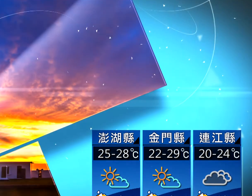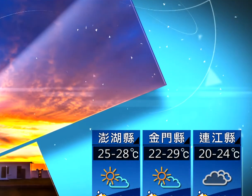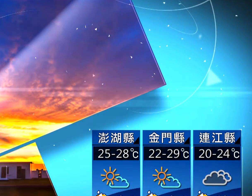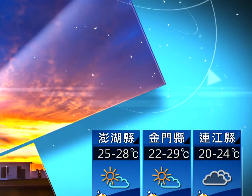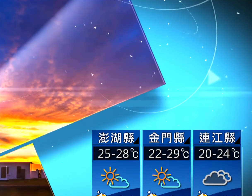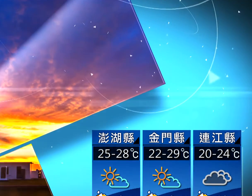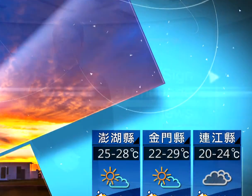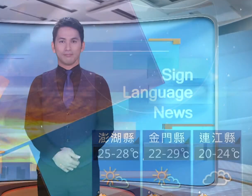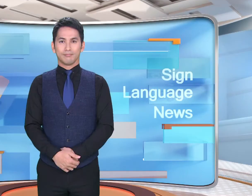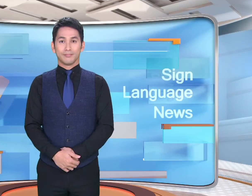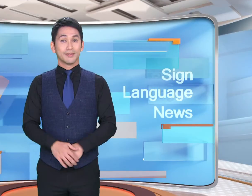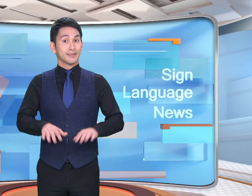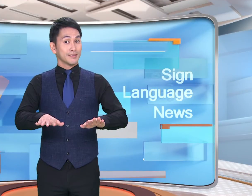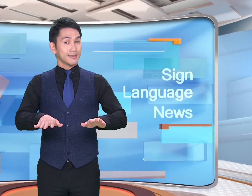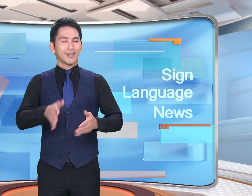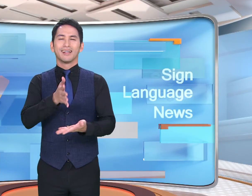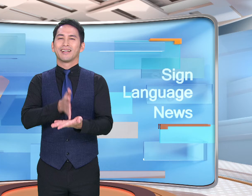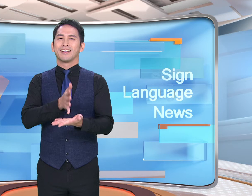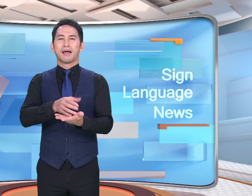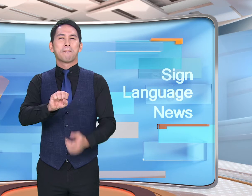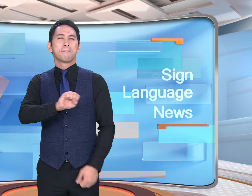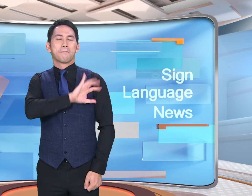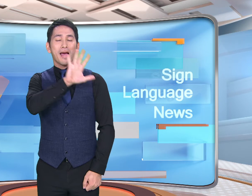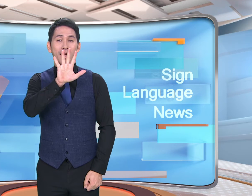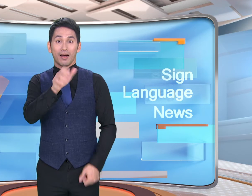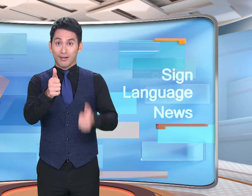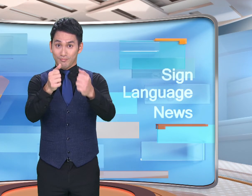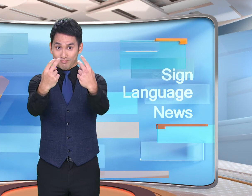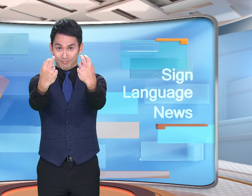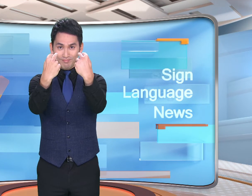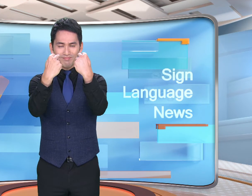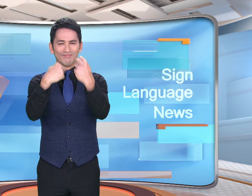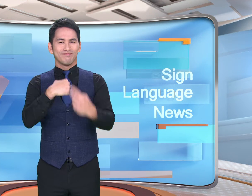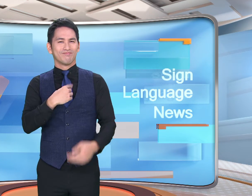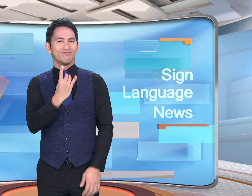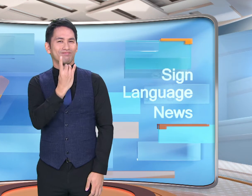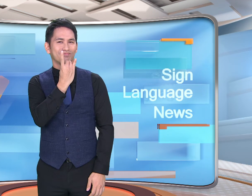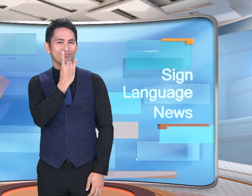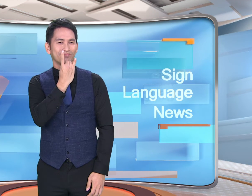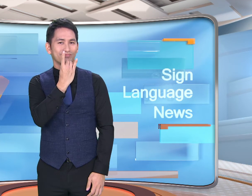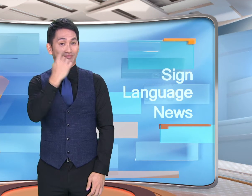感谢您收看这一节的公视手语新闻，